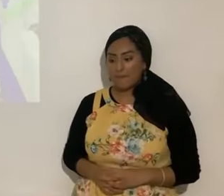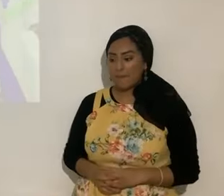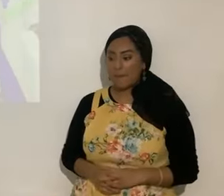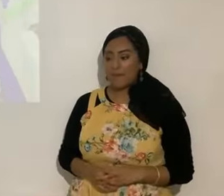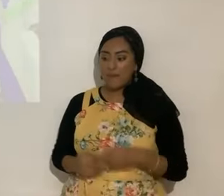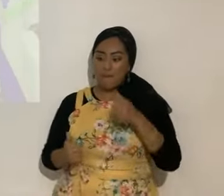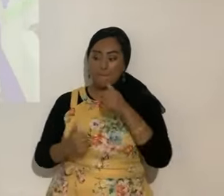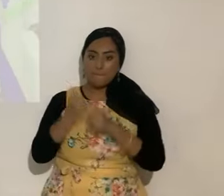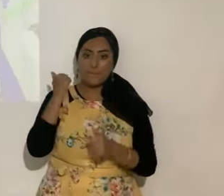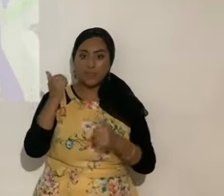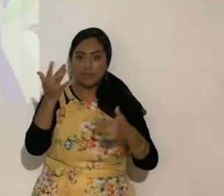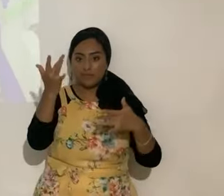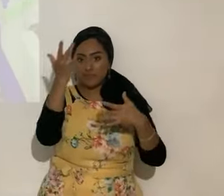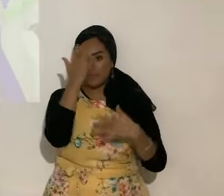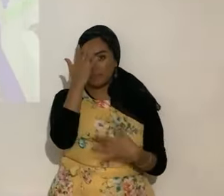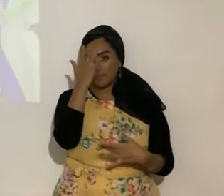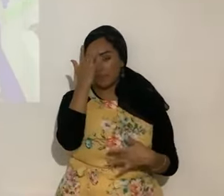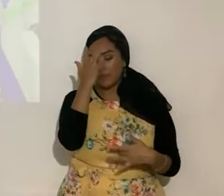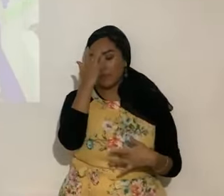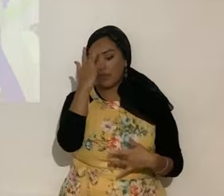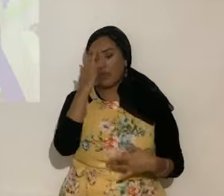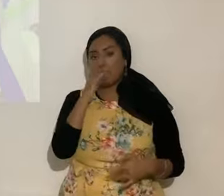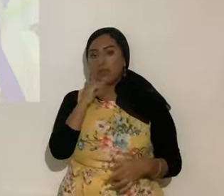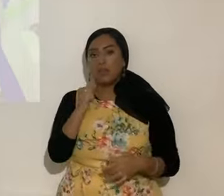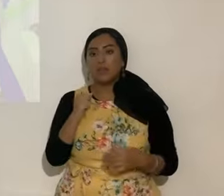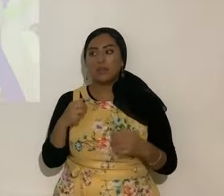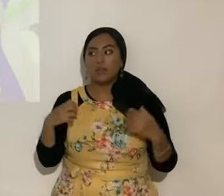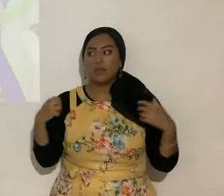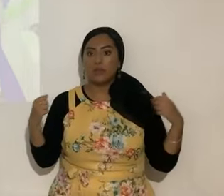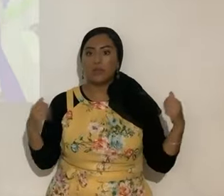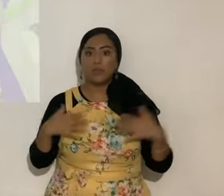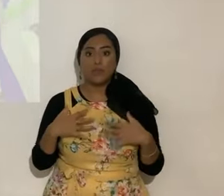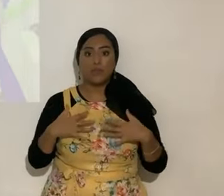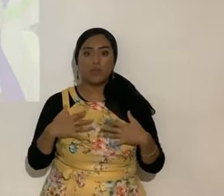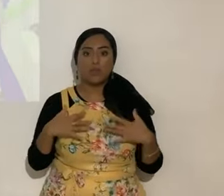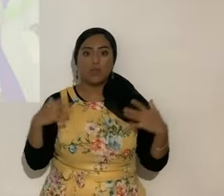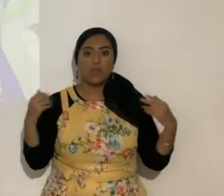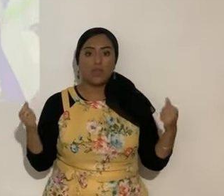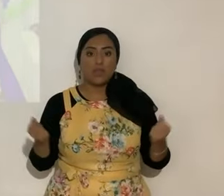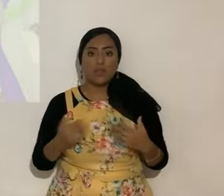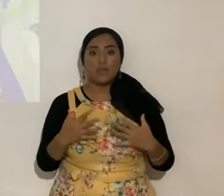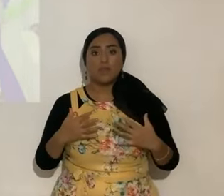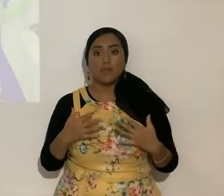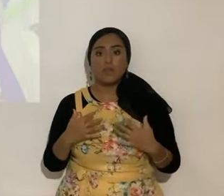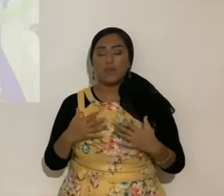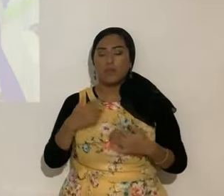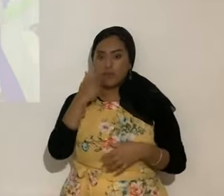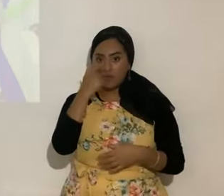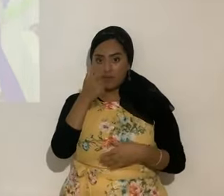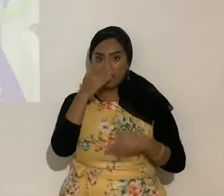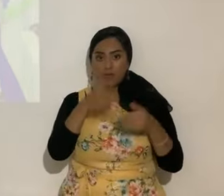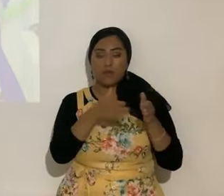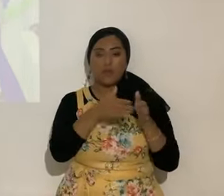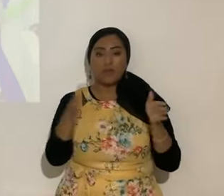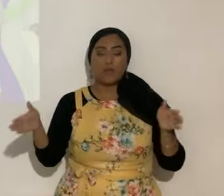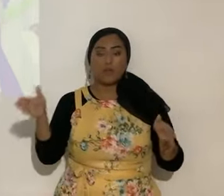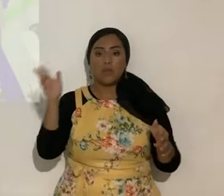que más se enferma, digamos, es el temor, el terror, el miedo, vean recta final 39,